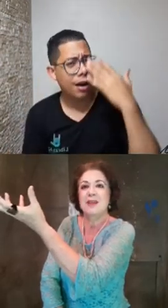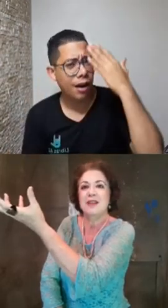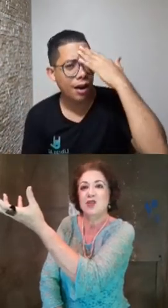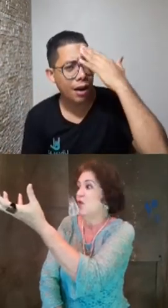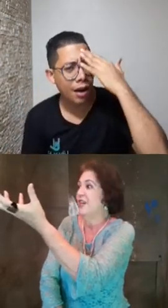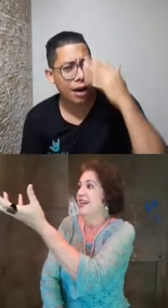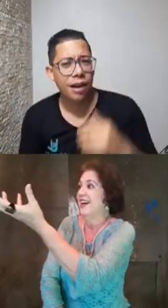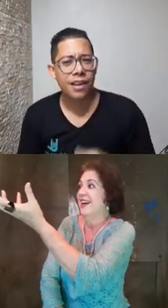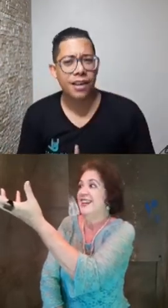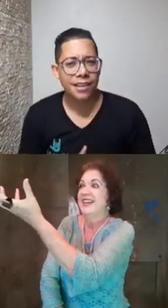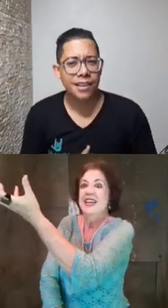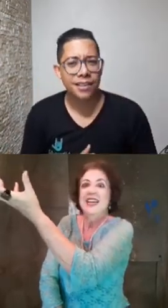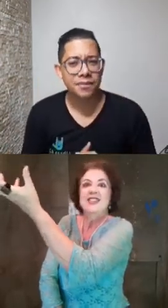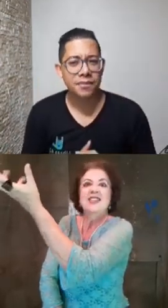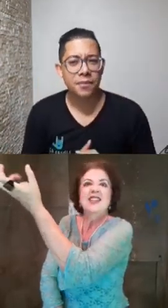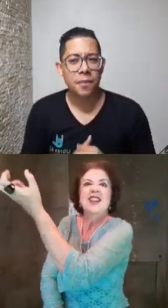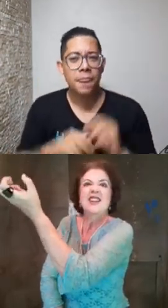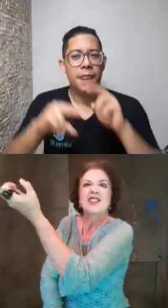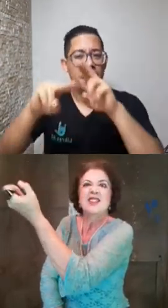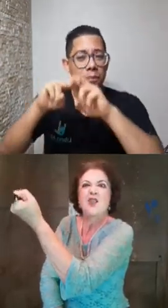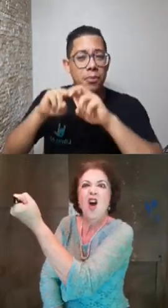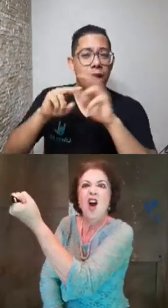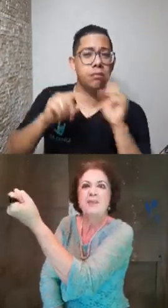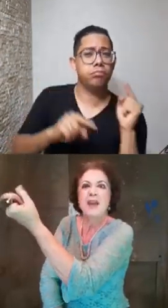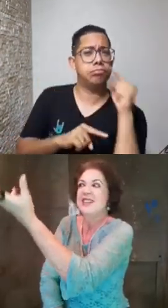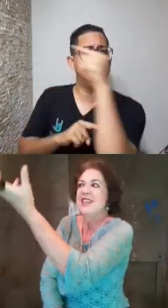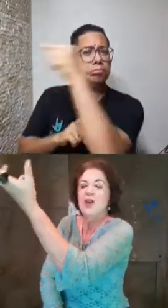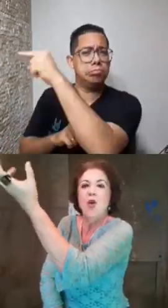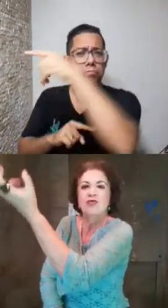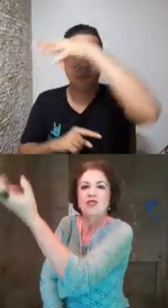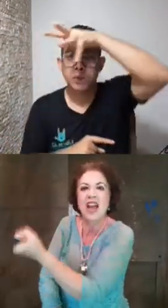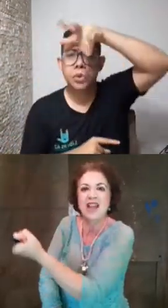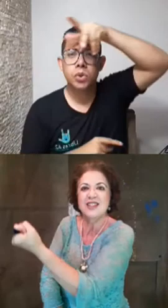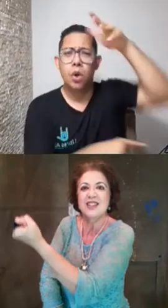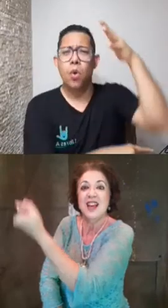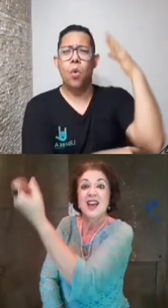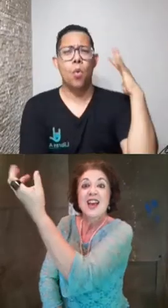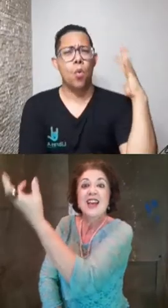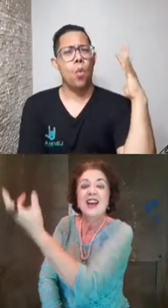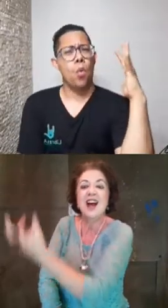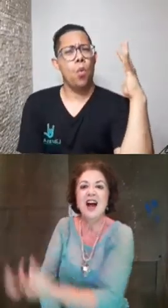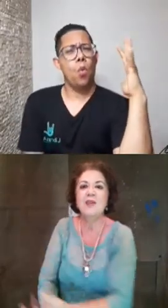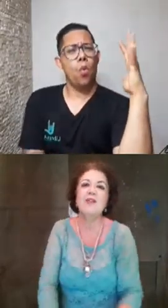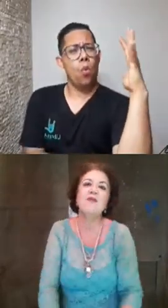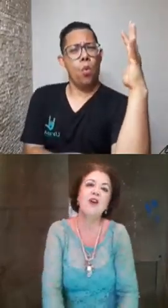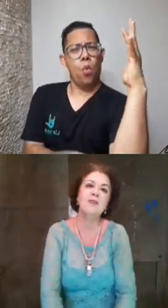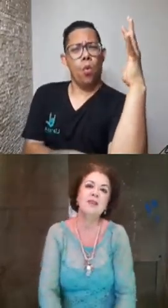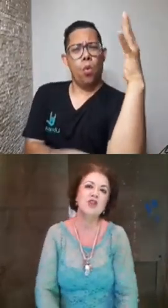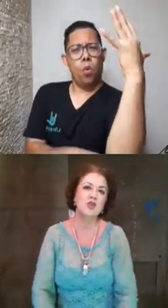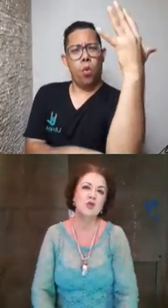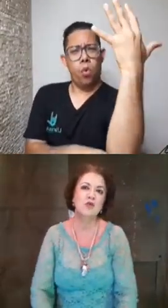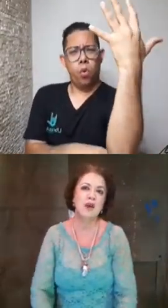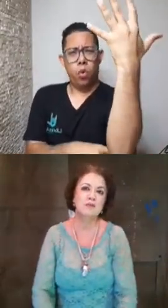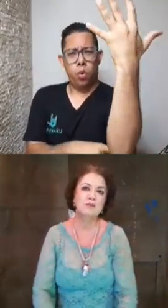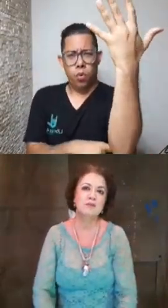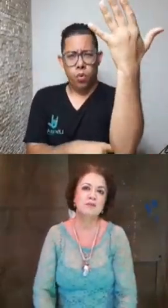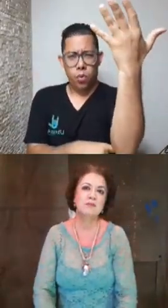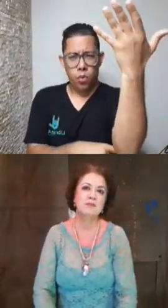floresta amazônica se transformem, se condensem e caiam em forma de